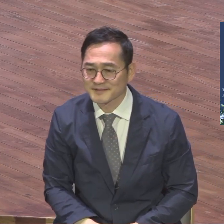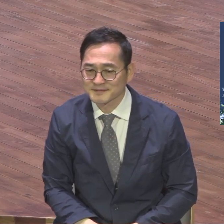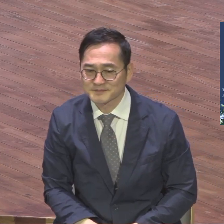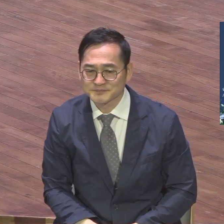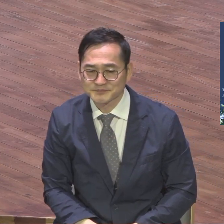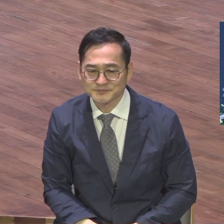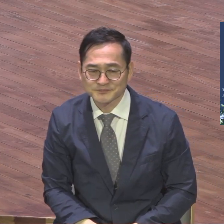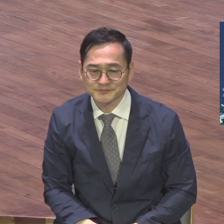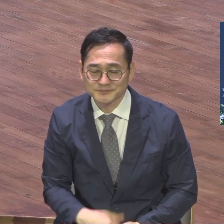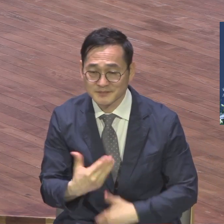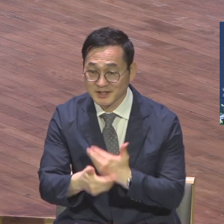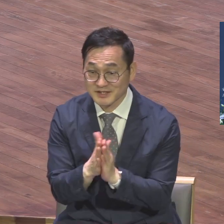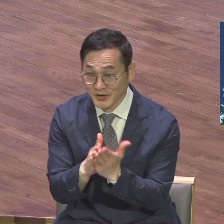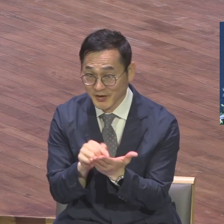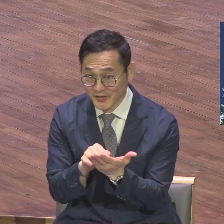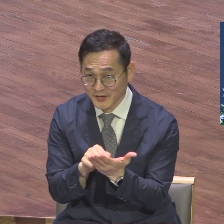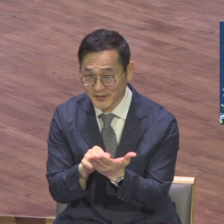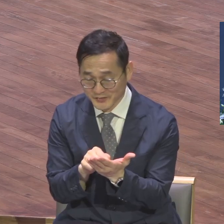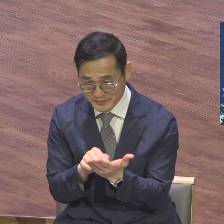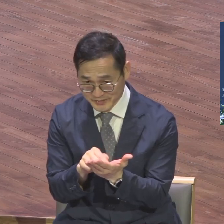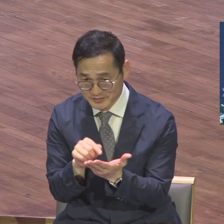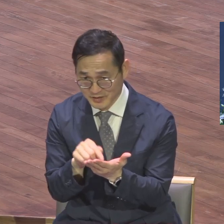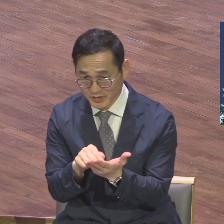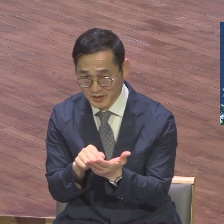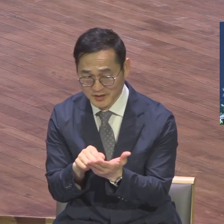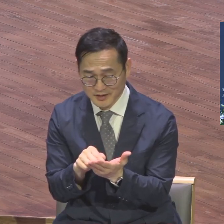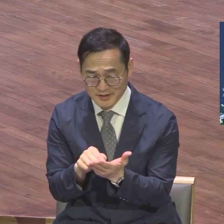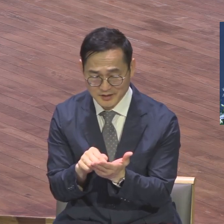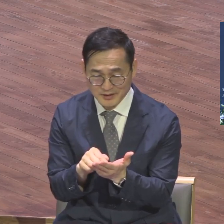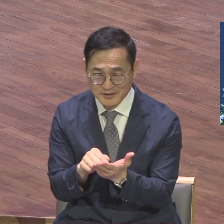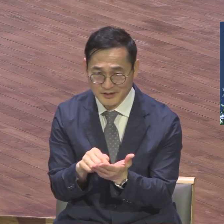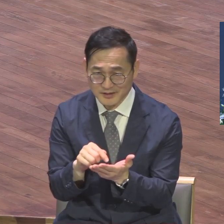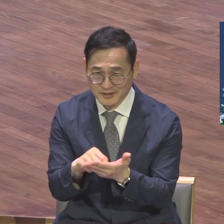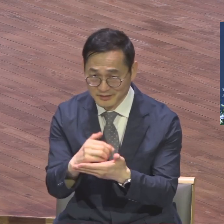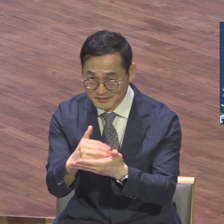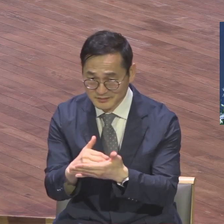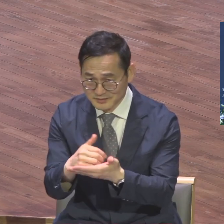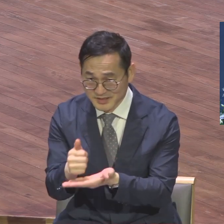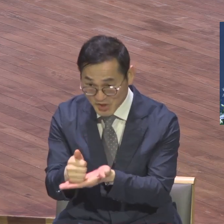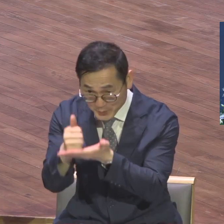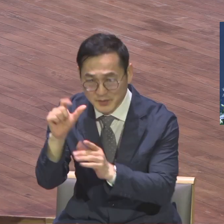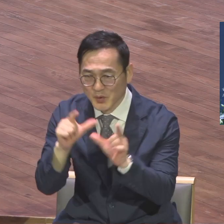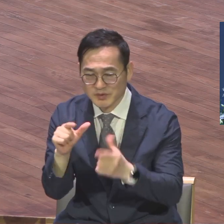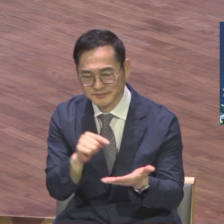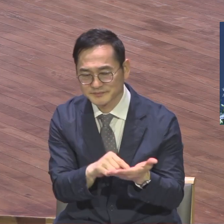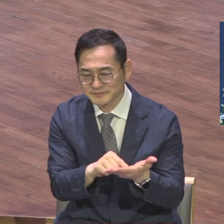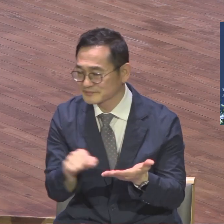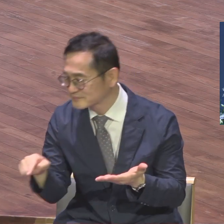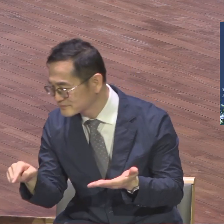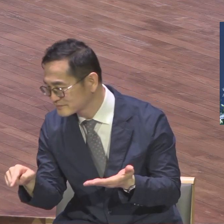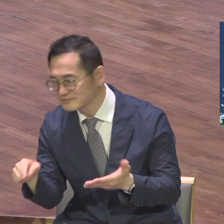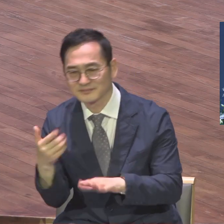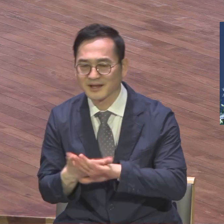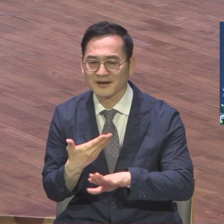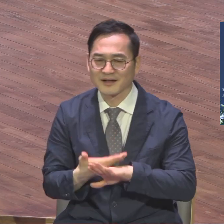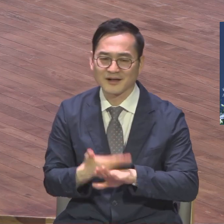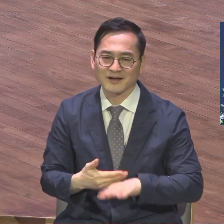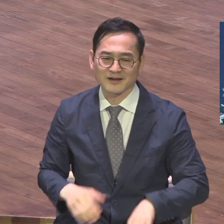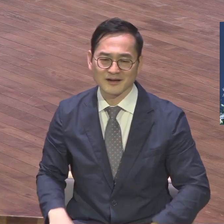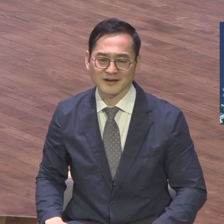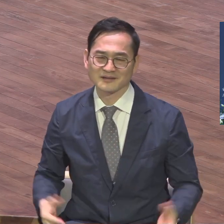성경이 말하는 이 신앙의 섬김은 정반대입니다. 세상 사람들이 생각하는